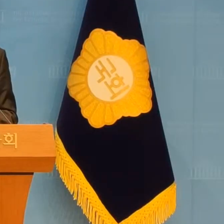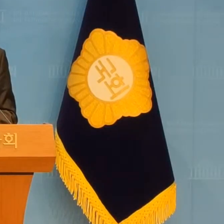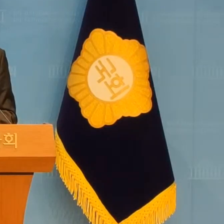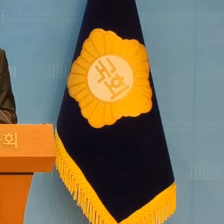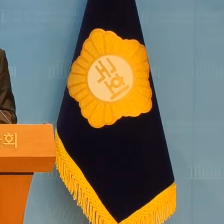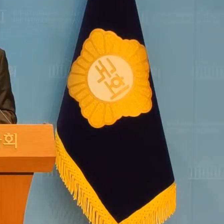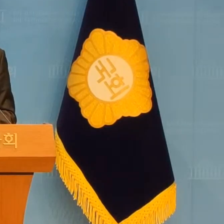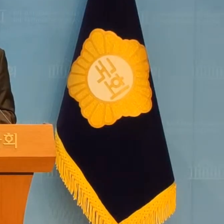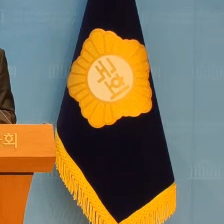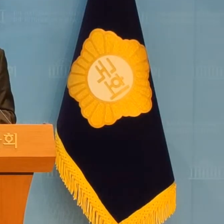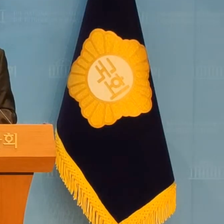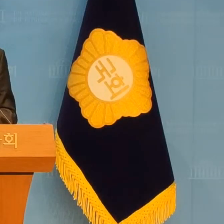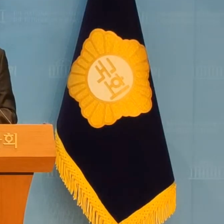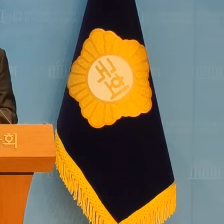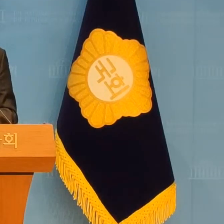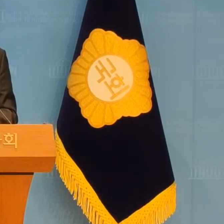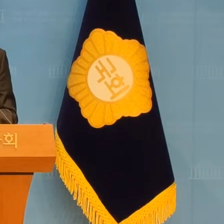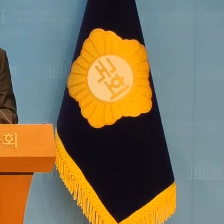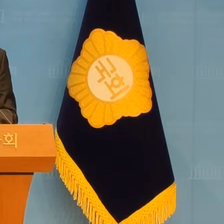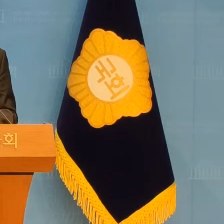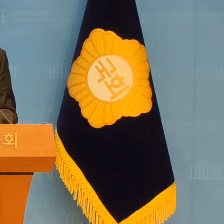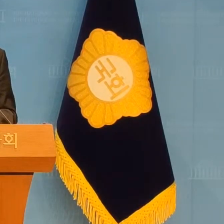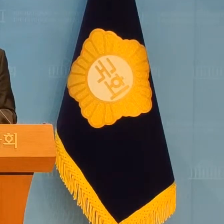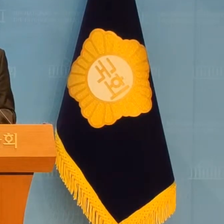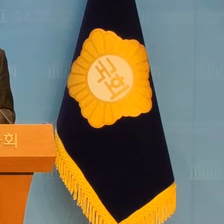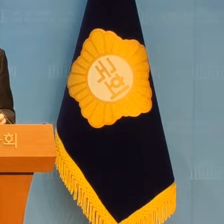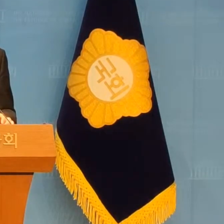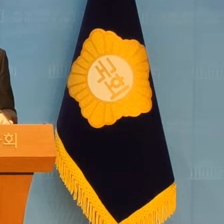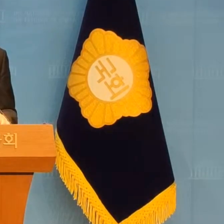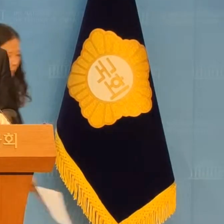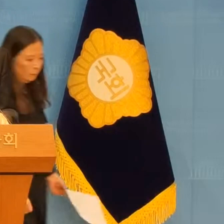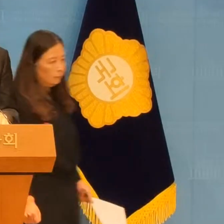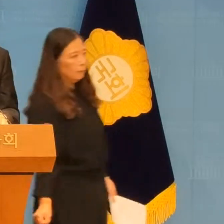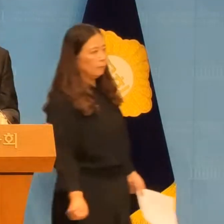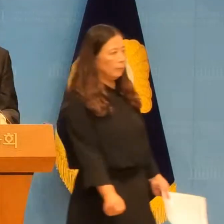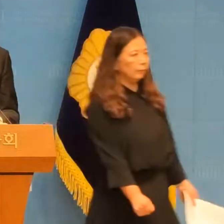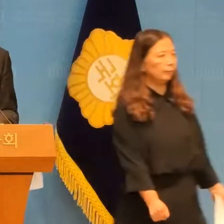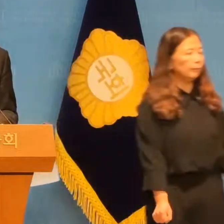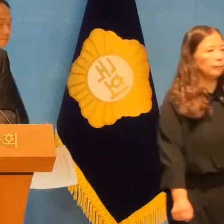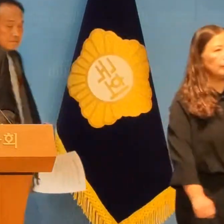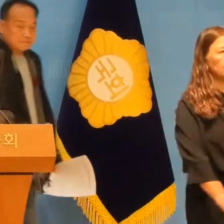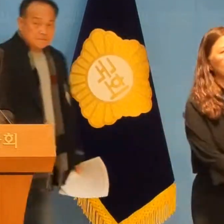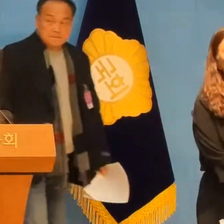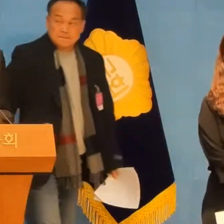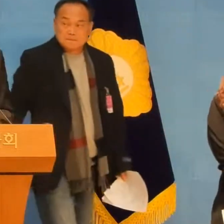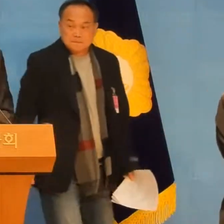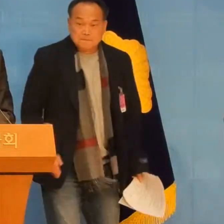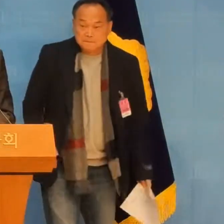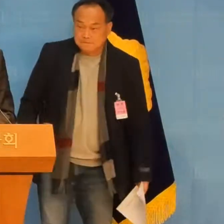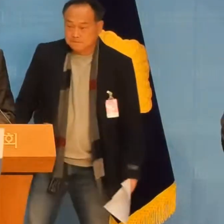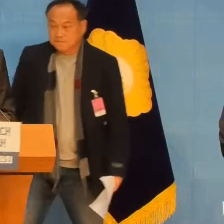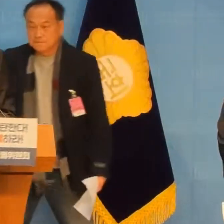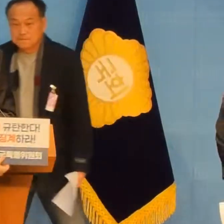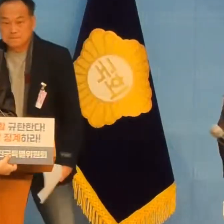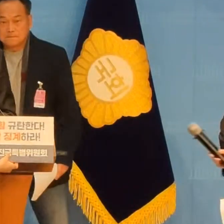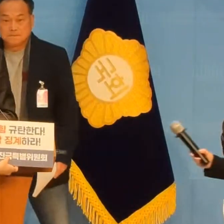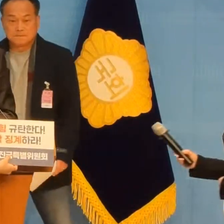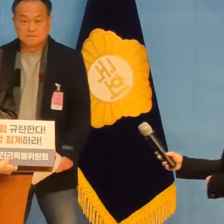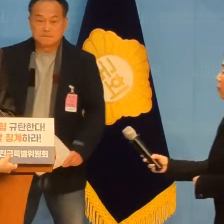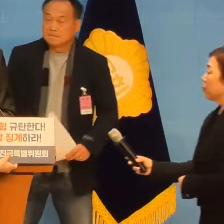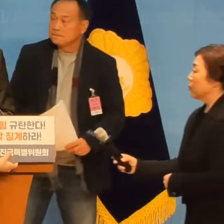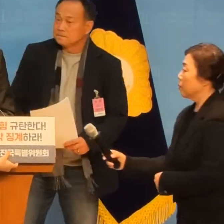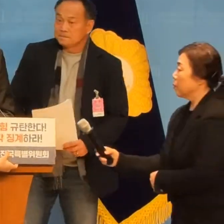조국혁신당 장애인위원회에서 장애인 혐오 발언을 한 국민의힘 박민영